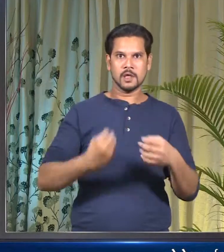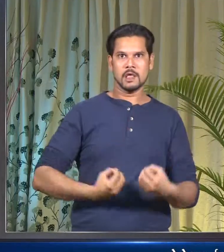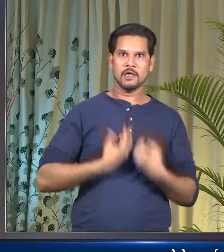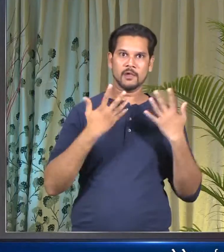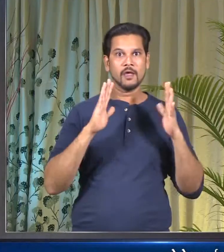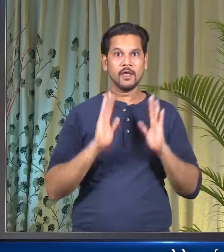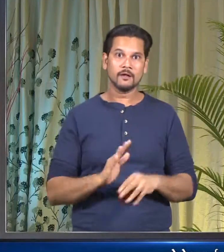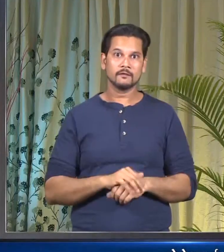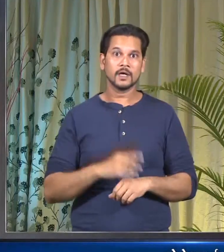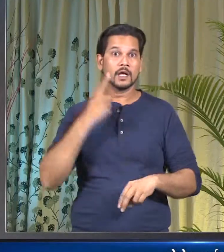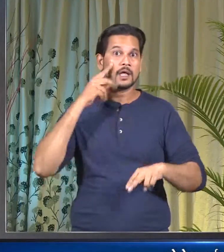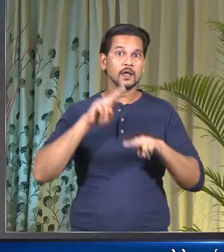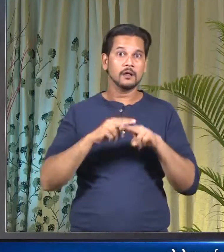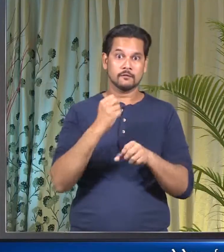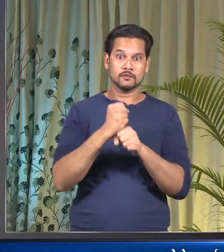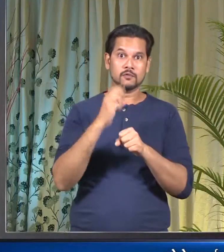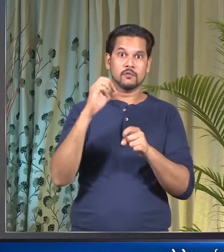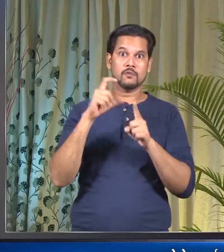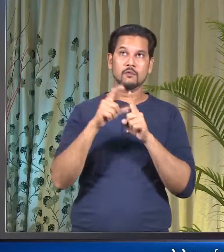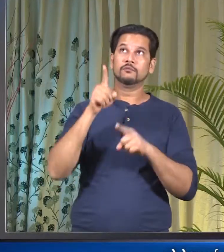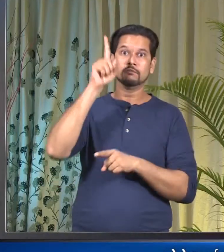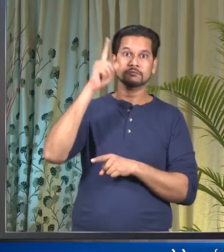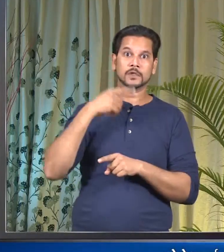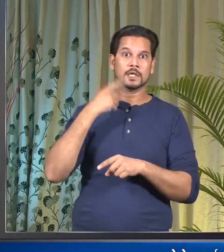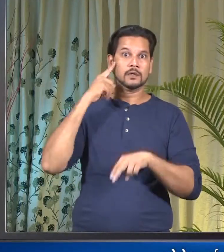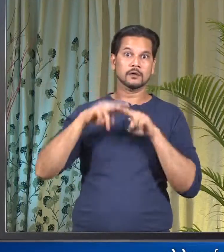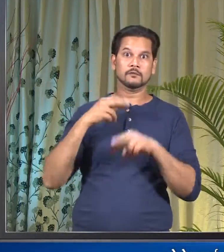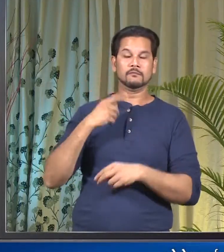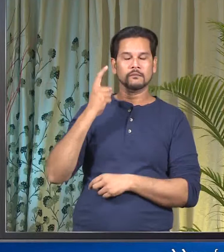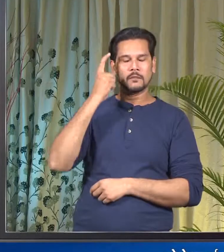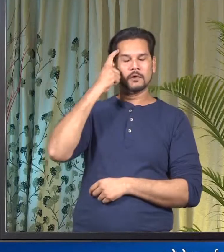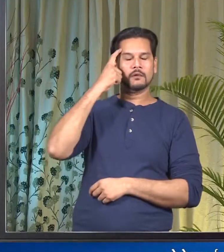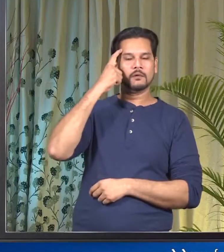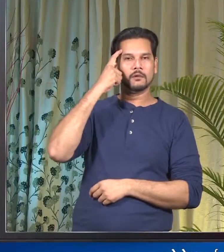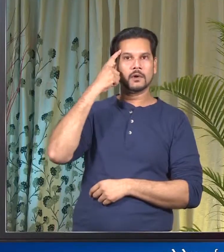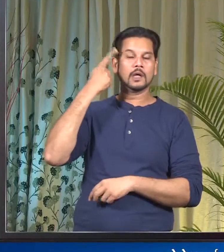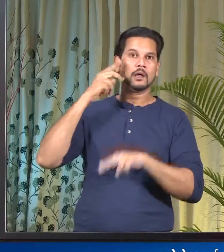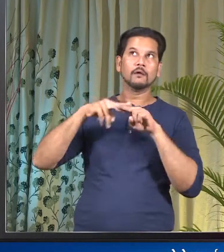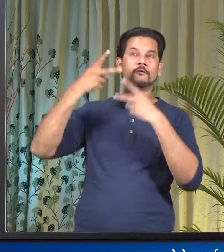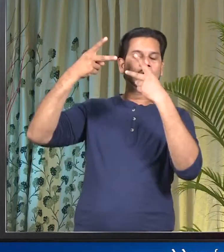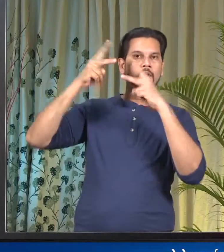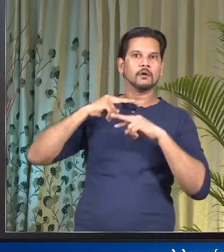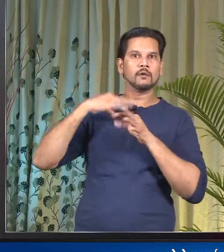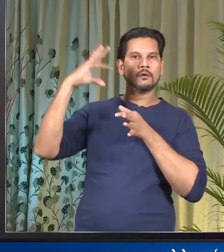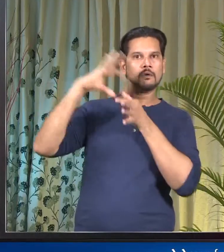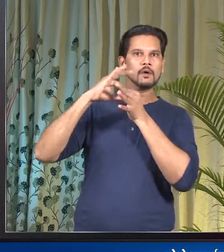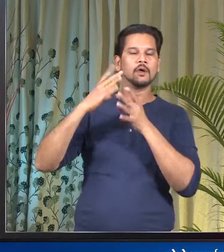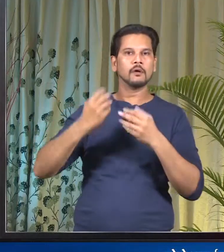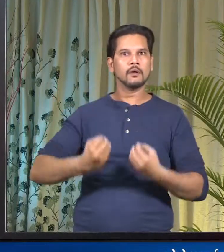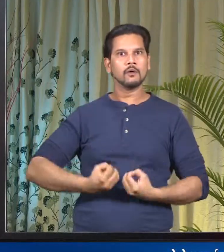आप इश्वर को याद करो और उसका response मिले तो कितनी खुशी होगी